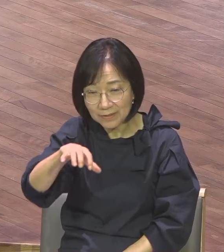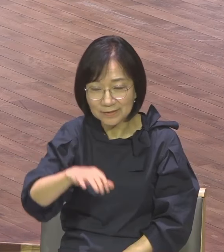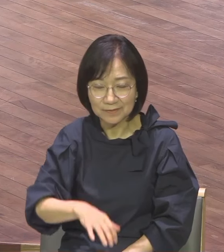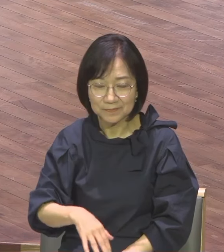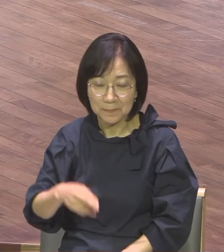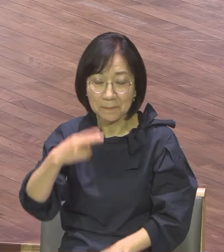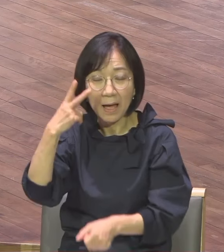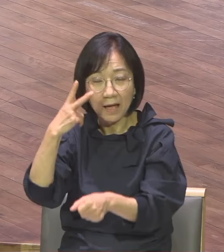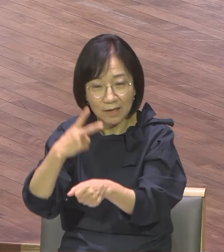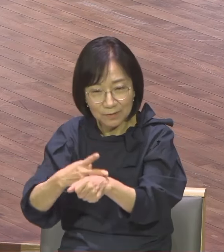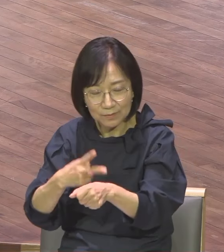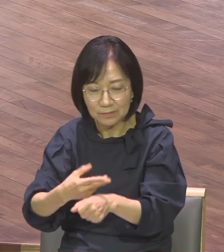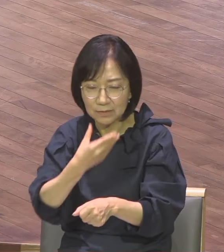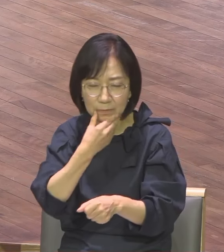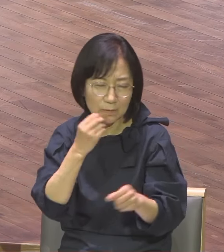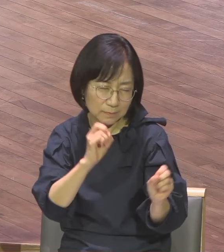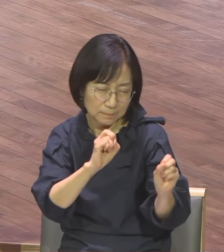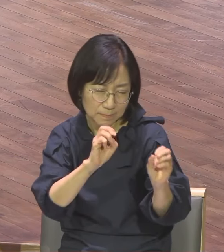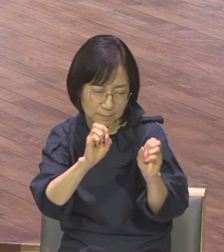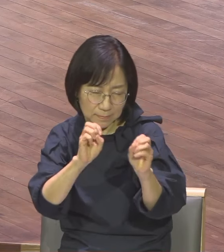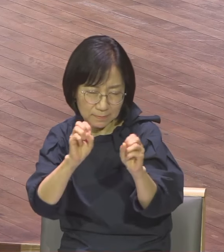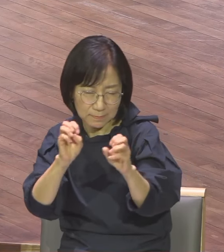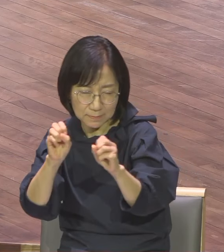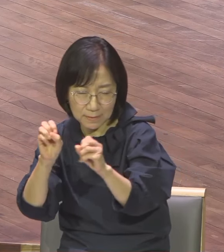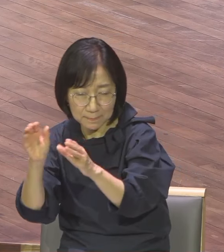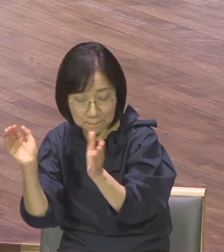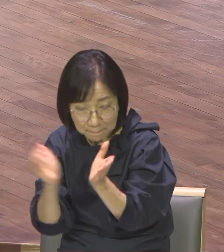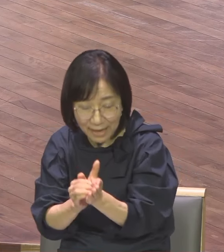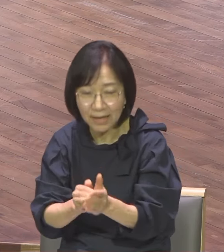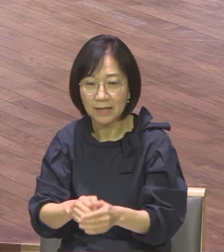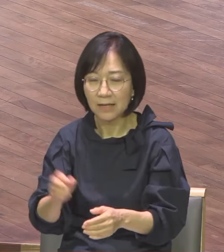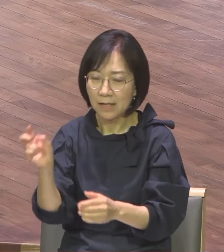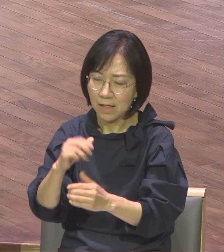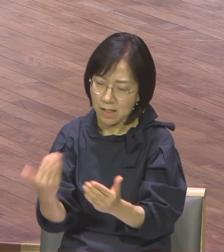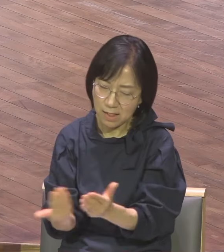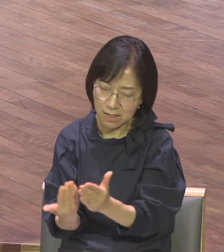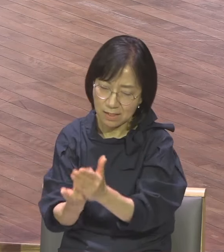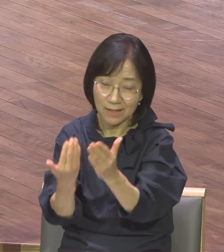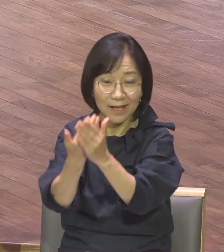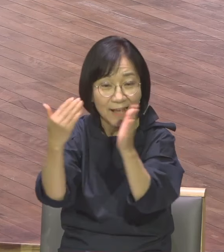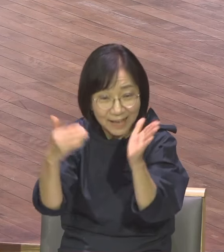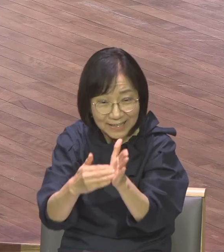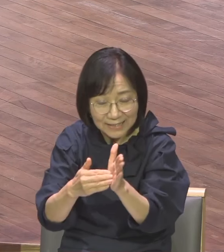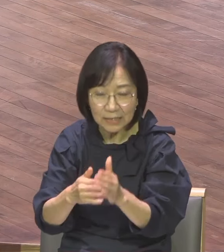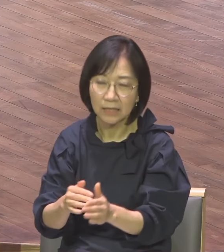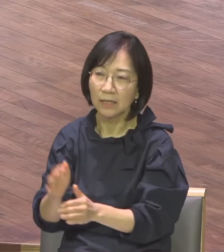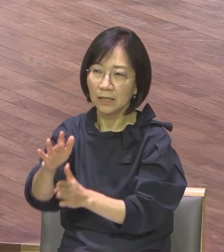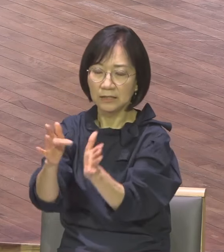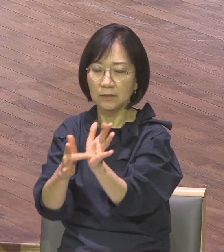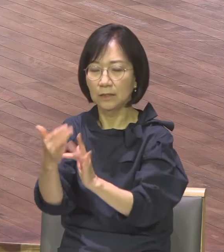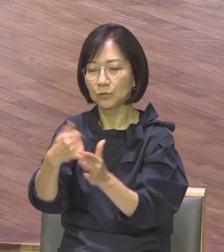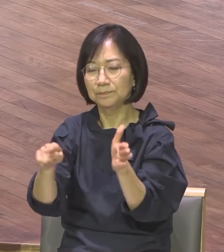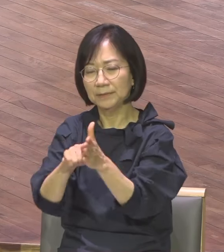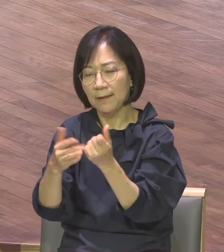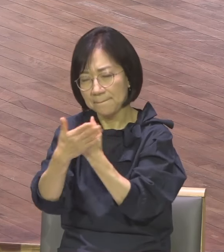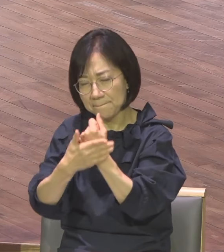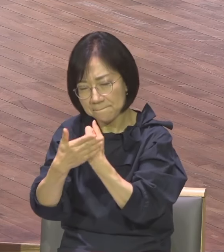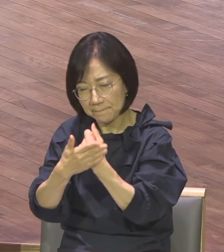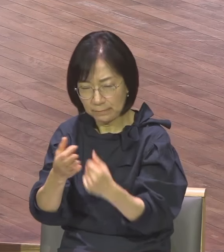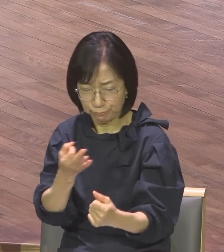바울 때문에 유럽 저 전체가 선진국이 되었잖아요. 예수 믿는 바람에.